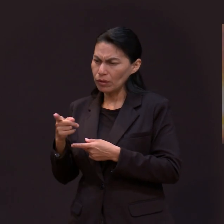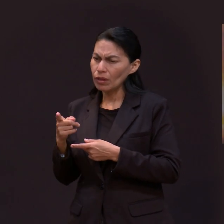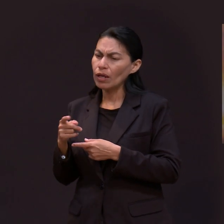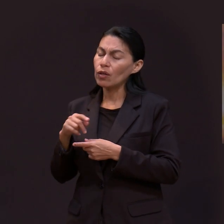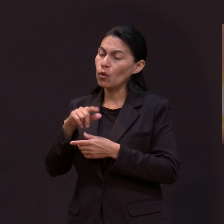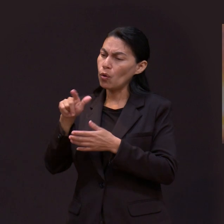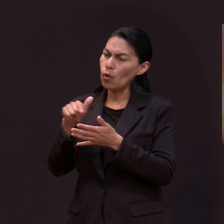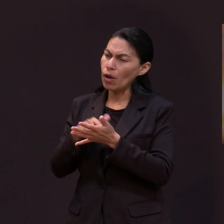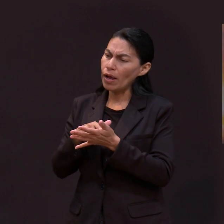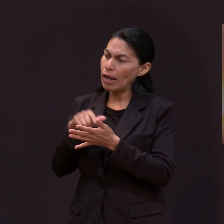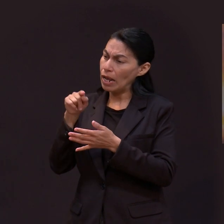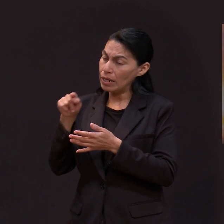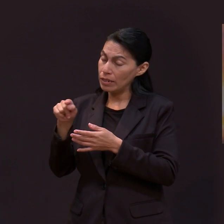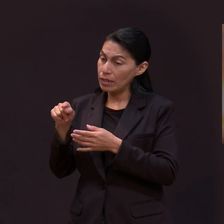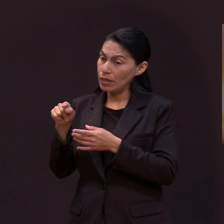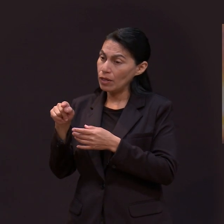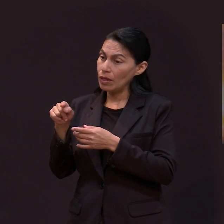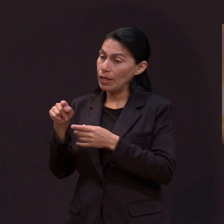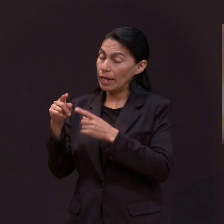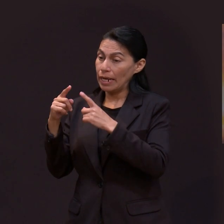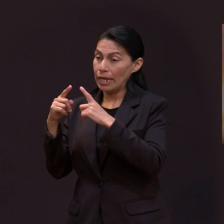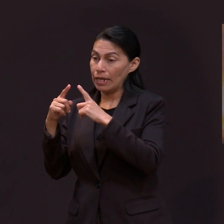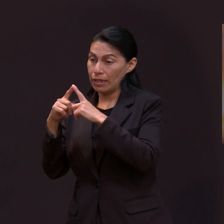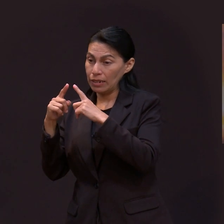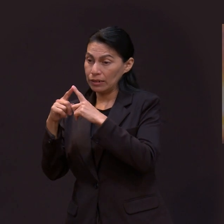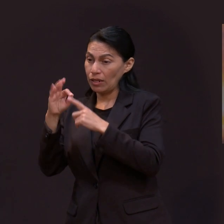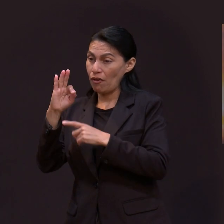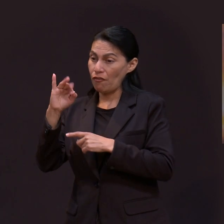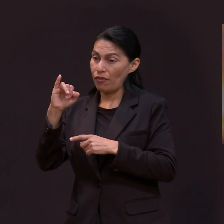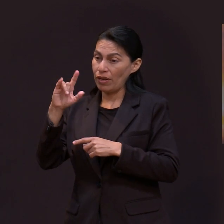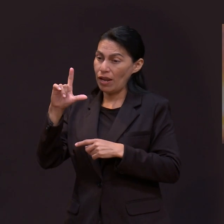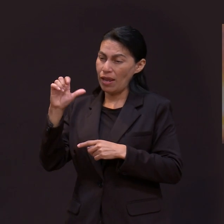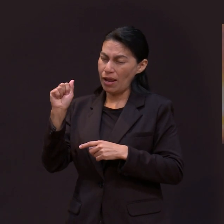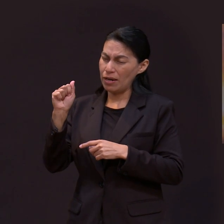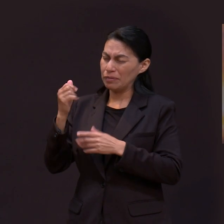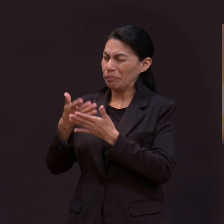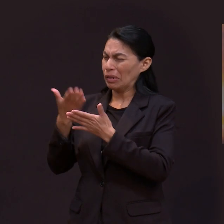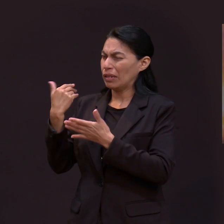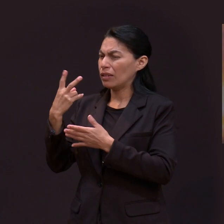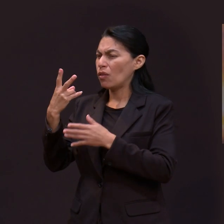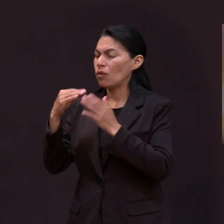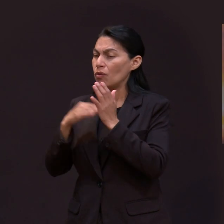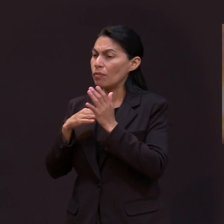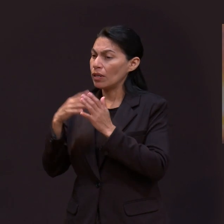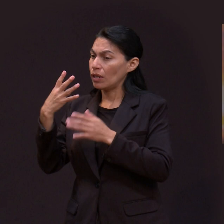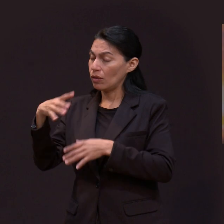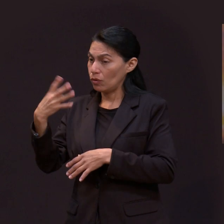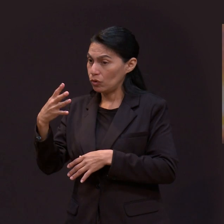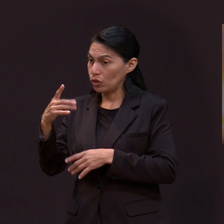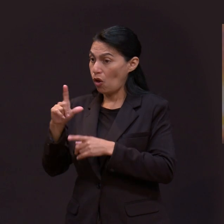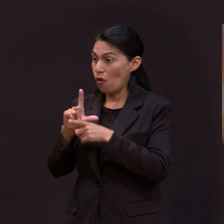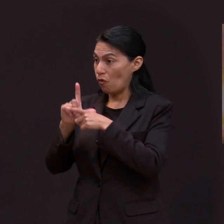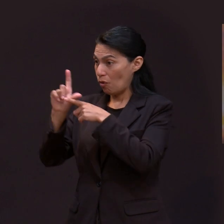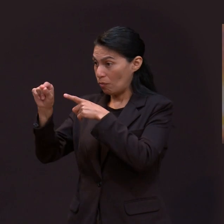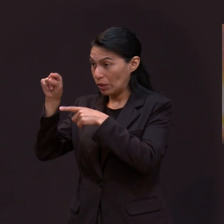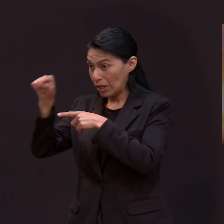filial en la parte amazónica del perú y allí fuimos a trabajar en el año 2014